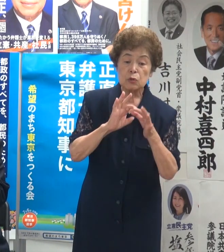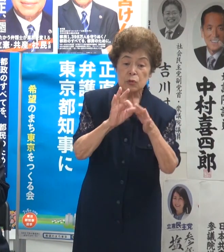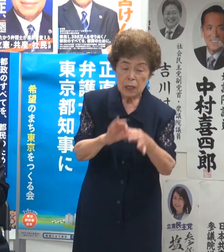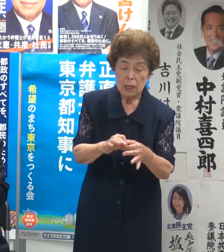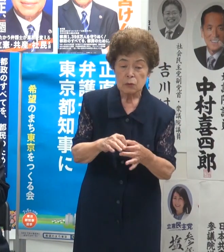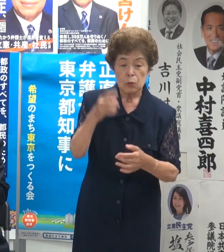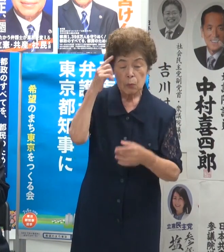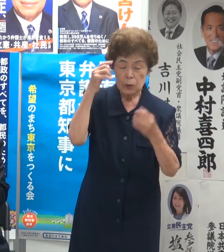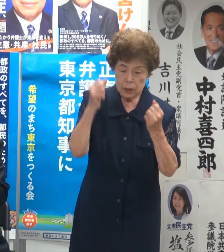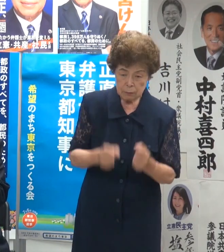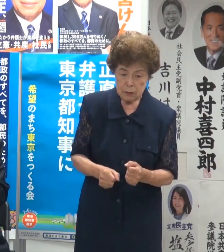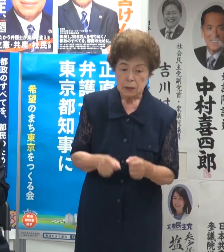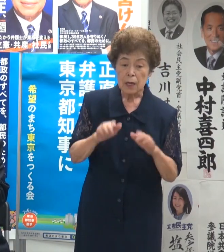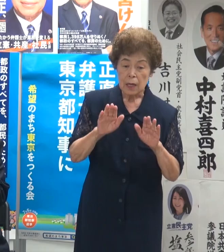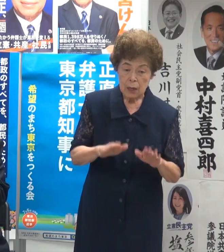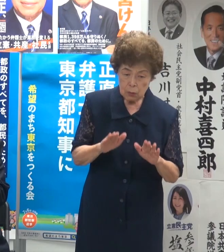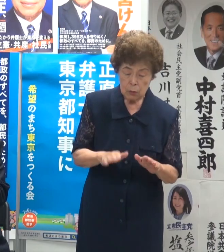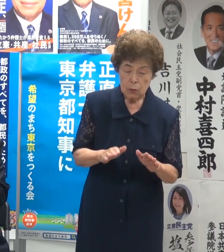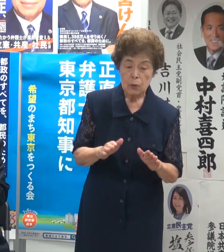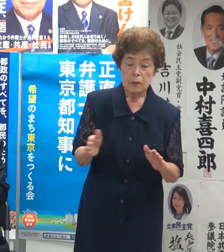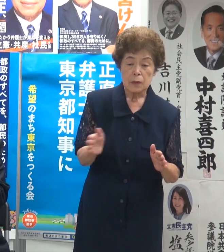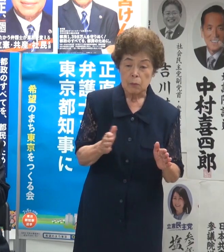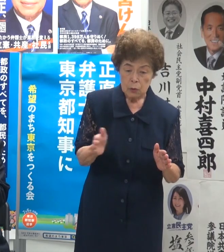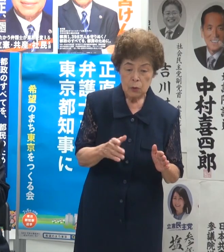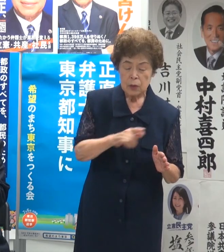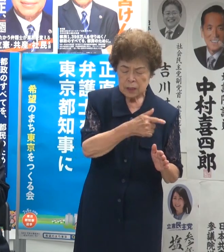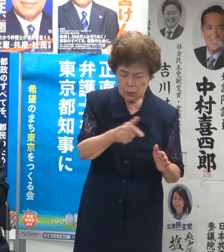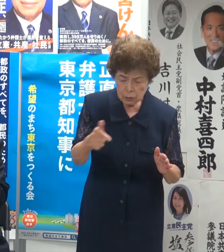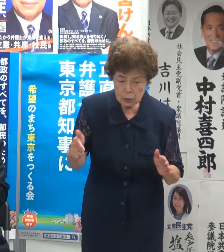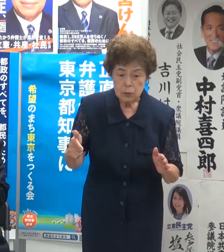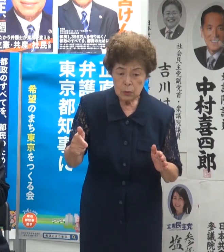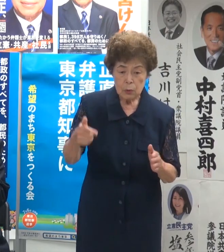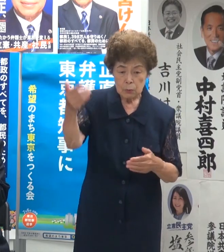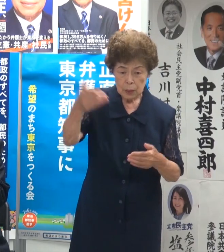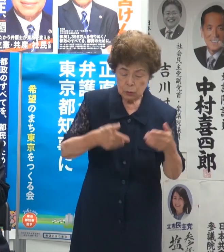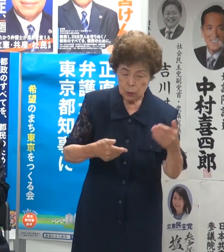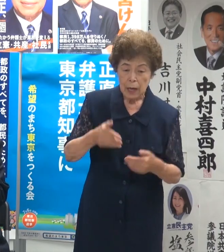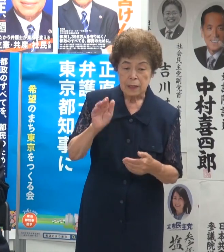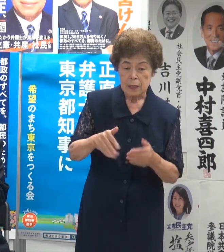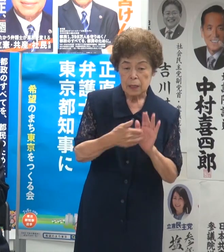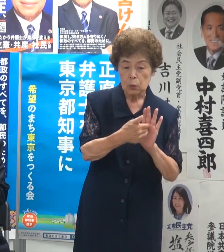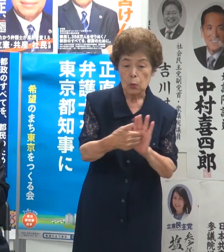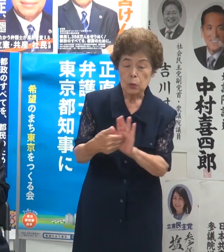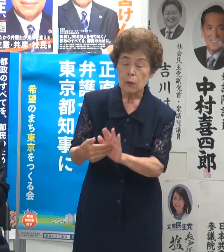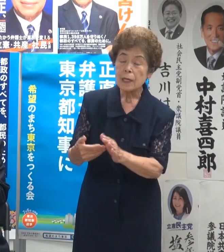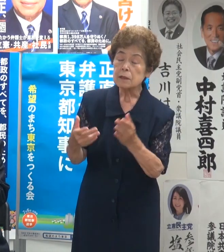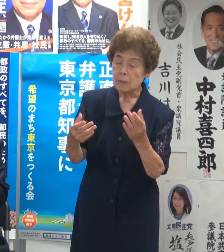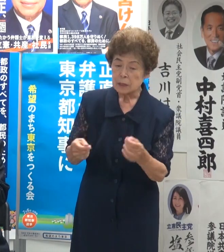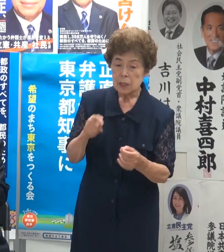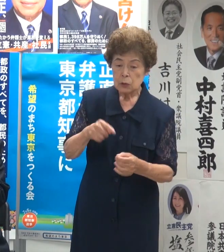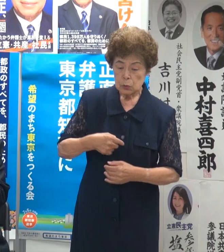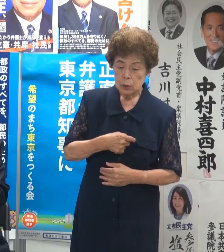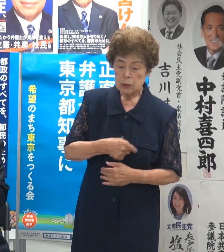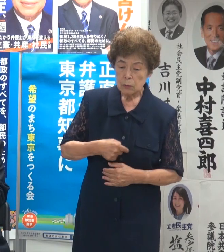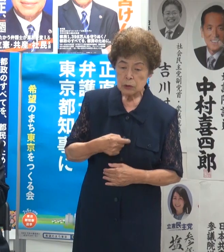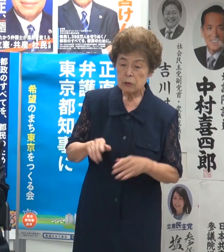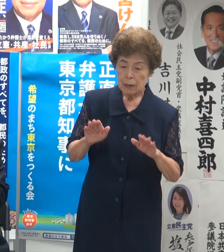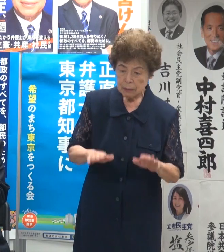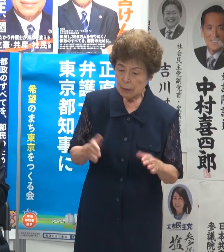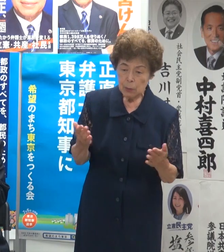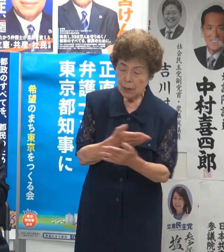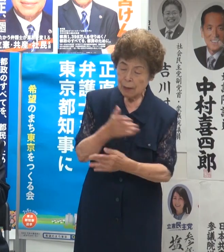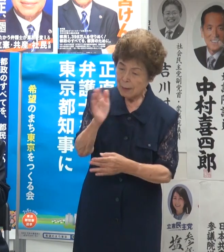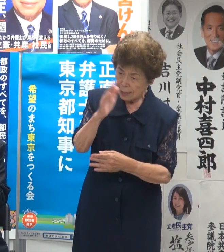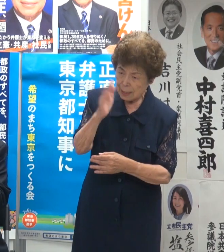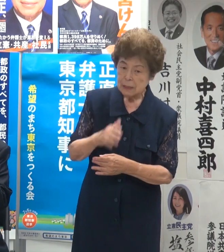いろいろこの間も国政の要請はあったんですけど、それはお断りしてますし、その気持ちは今も変わらないです。そ